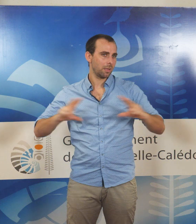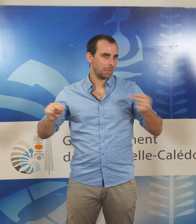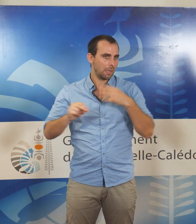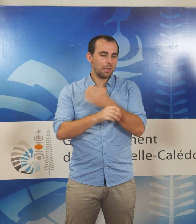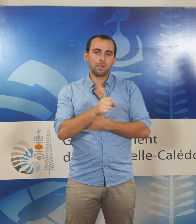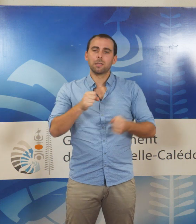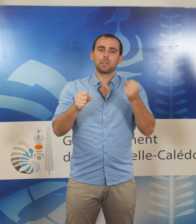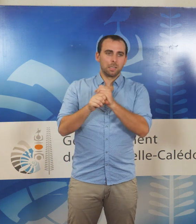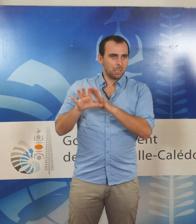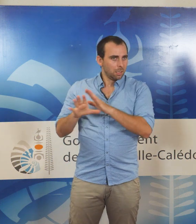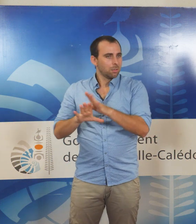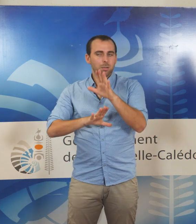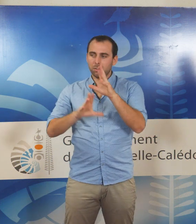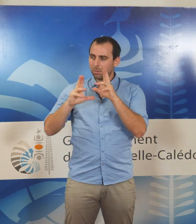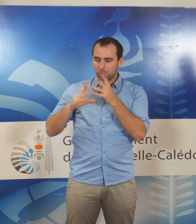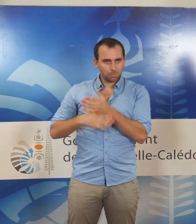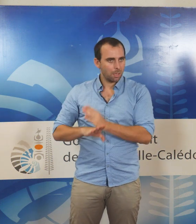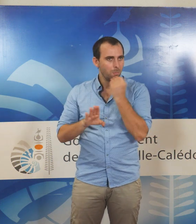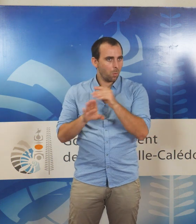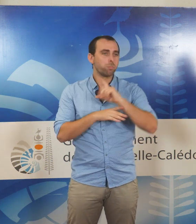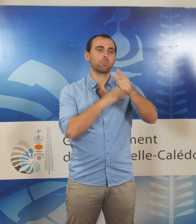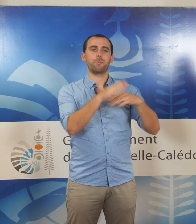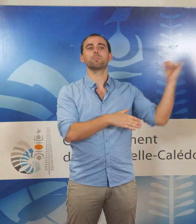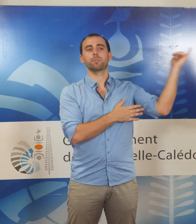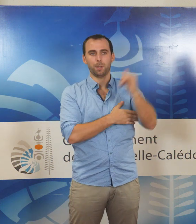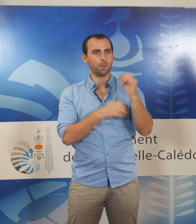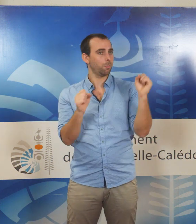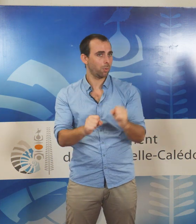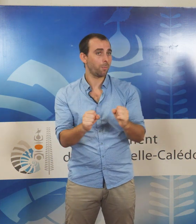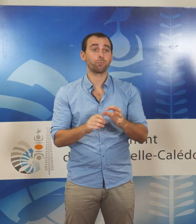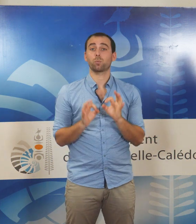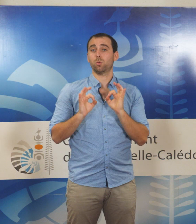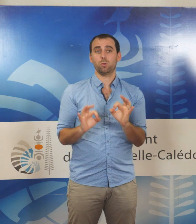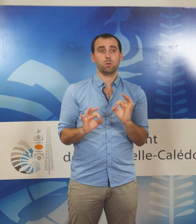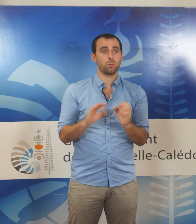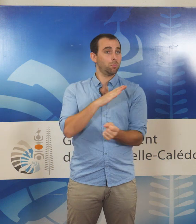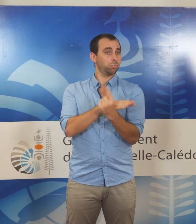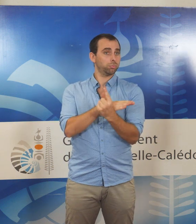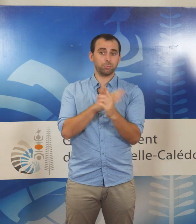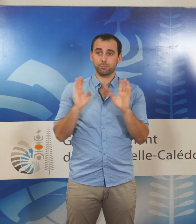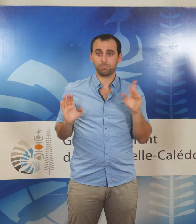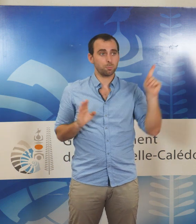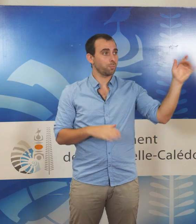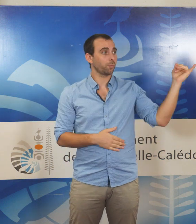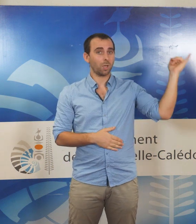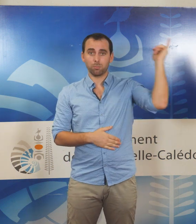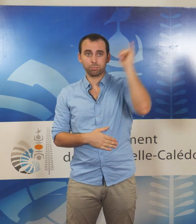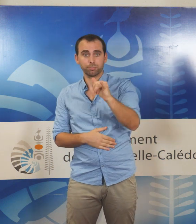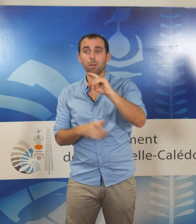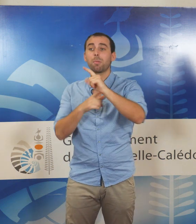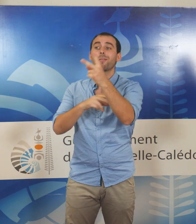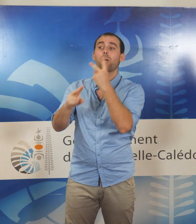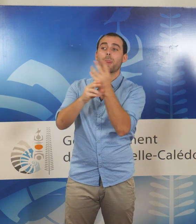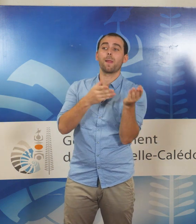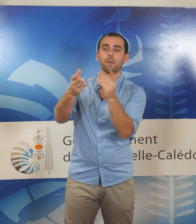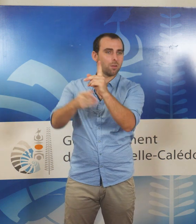place. Donc il n'y a pas de dérogation à avoir. La seule particularité, c'est le fait de mettre en caserne, comme on a pu faire sur le Ponant, parce